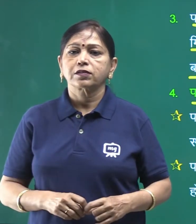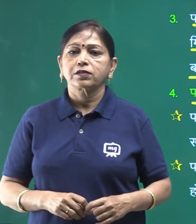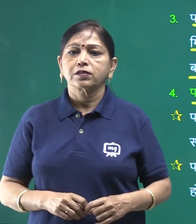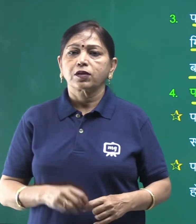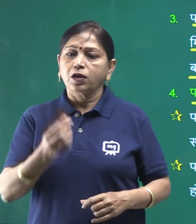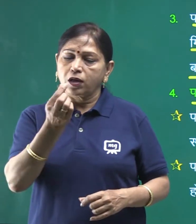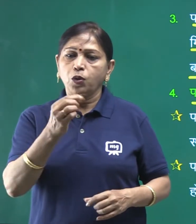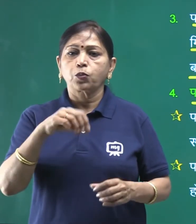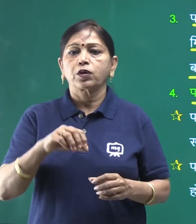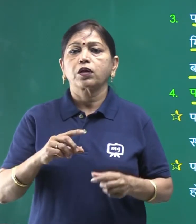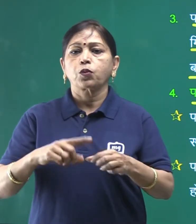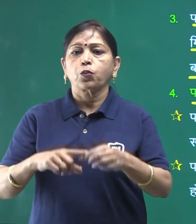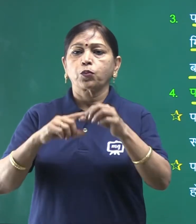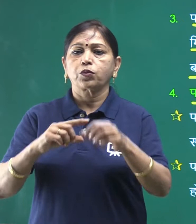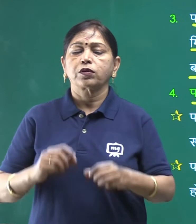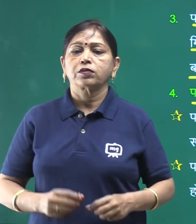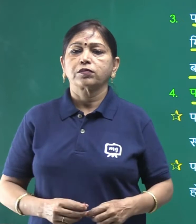कणों के गुण